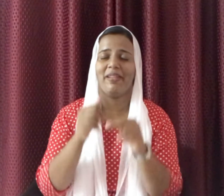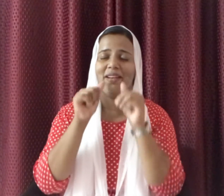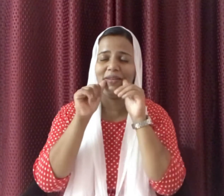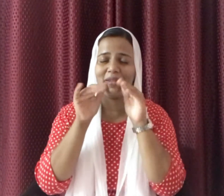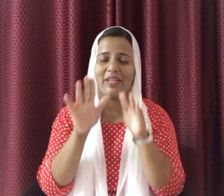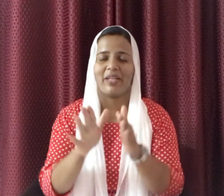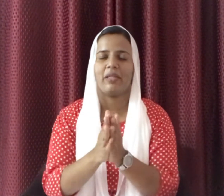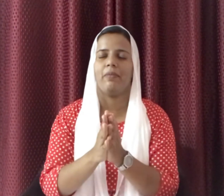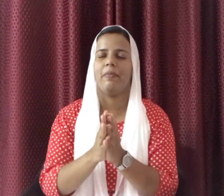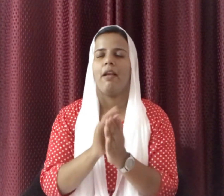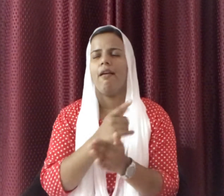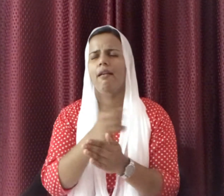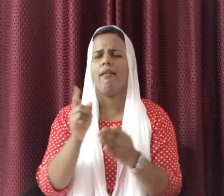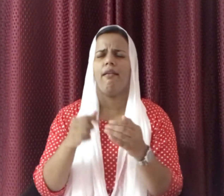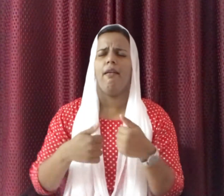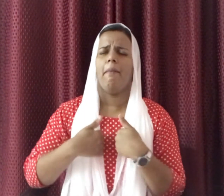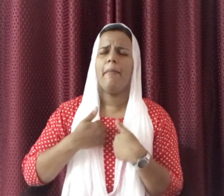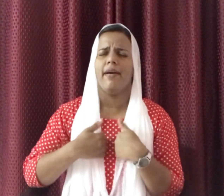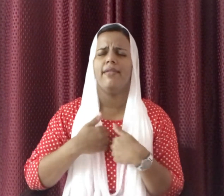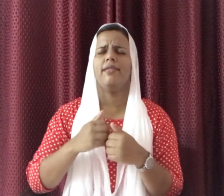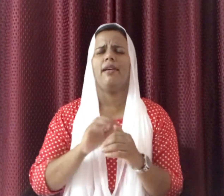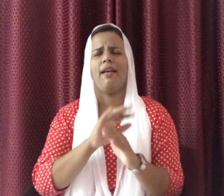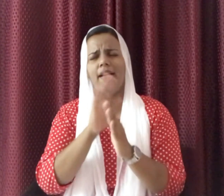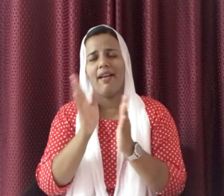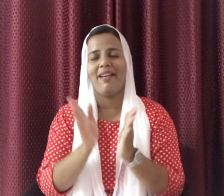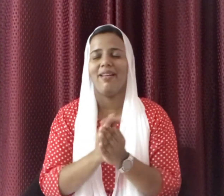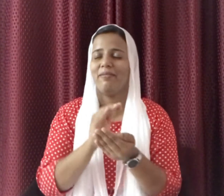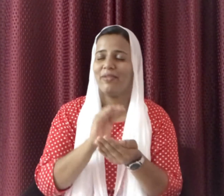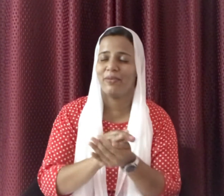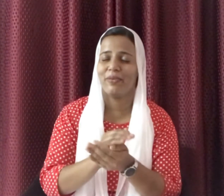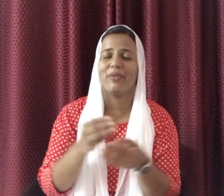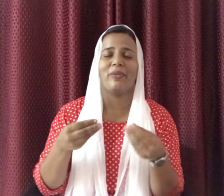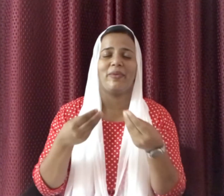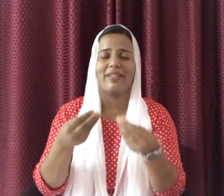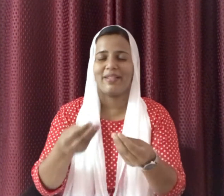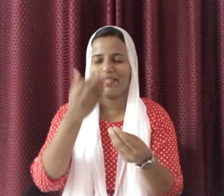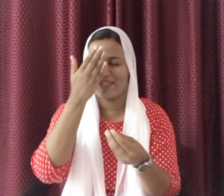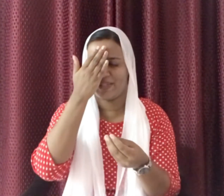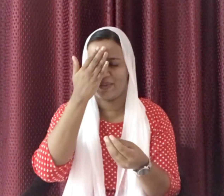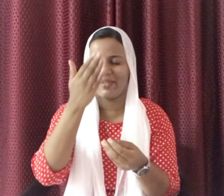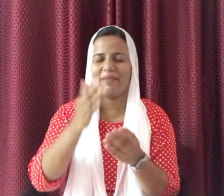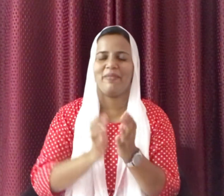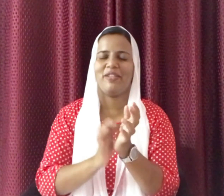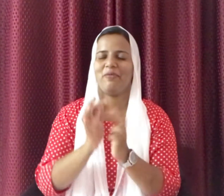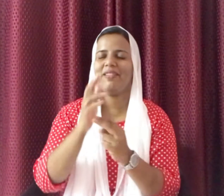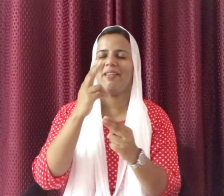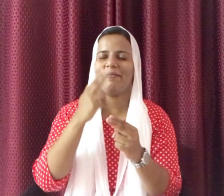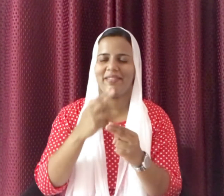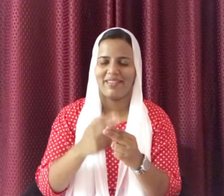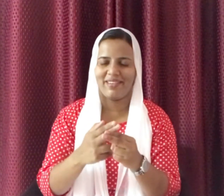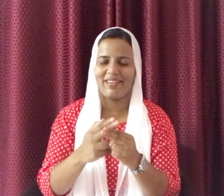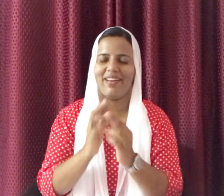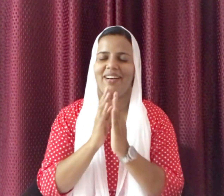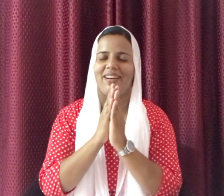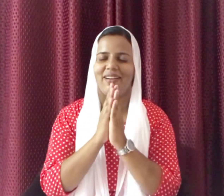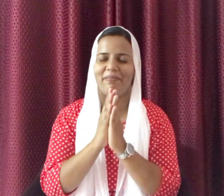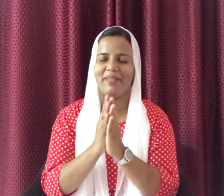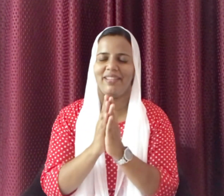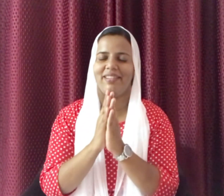അനുഗ്രഹിക്കുന്നു. ദൈവദാസന്മാർക്കും ദൈവമക്കൾക്കും വേണ്ടുന്നതായ സംരക്ഷണത്തെ കർത്താവ് കൊടുക്കുന്നതിനായിട്ട് സ്തോത്രം. യേശു ക്രിസ്തുവിൻ നാമത്തിൽ തന്നെ